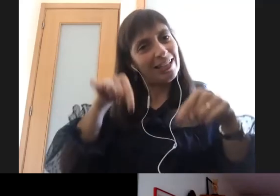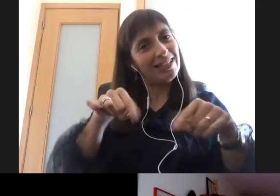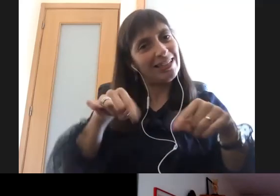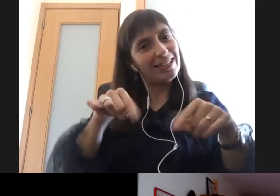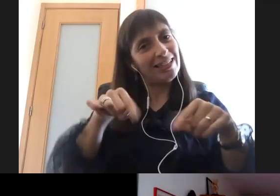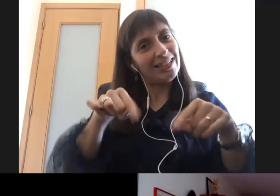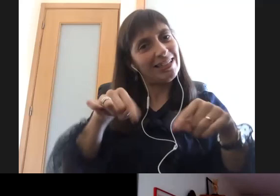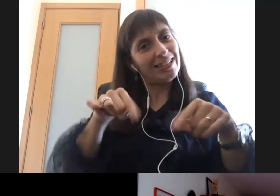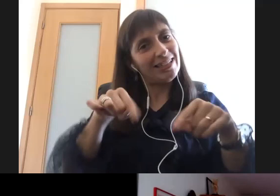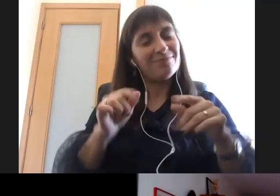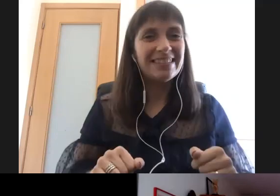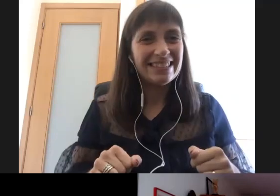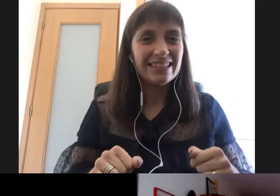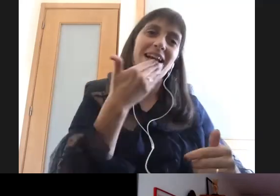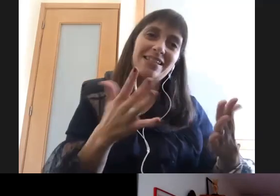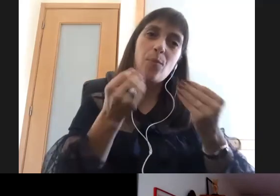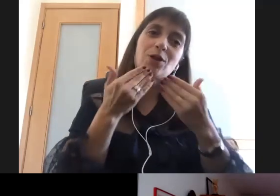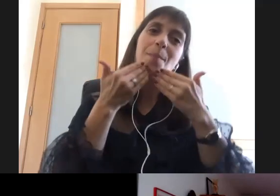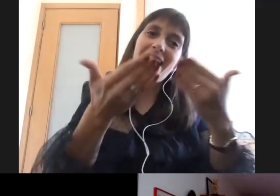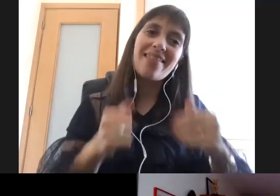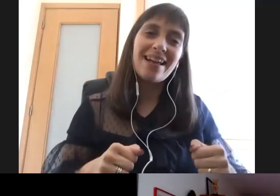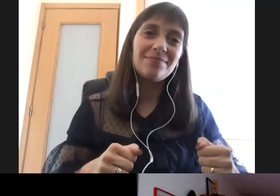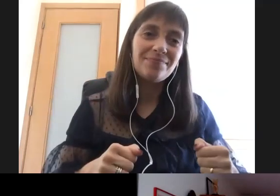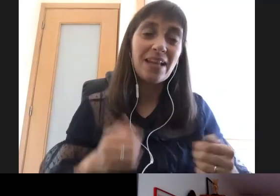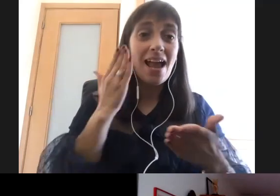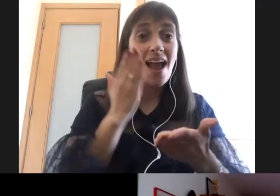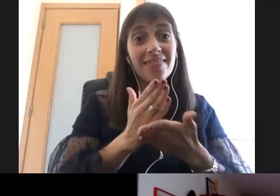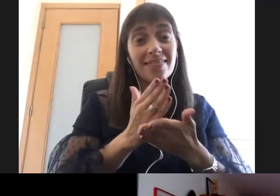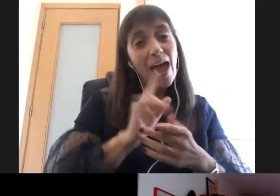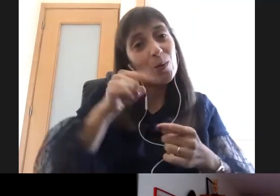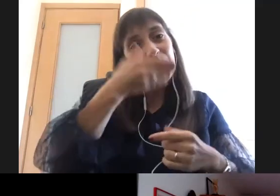que agradeço, então. Muito obrigado e até um dia. Obrigado.